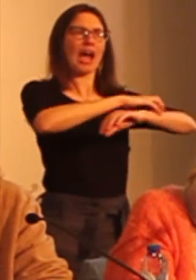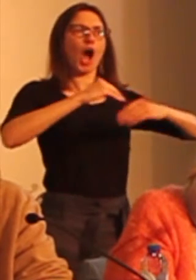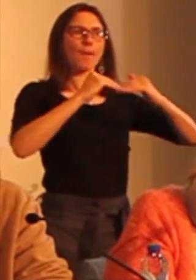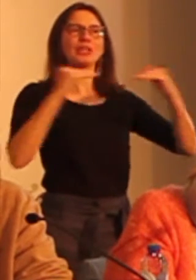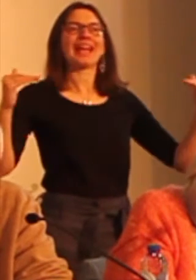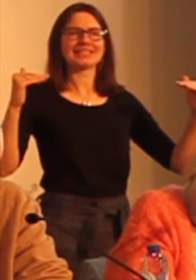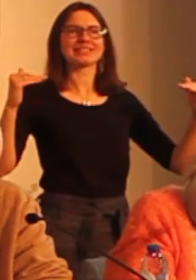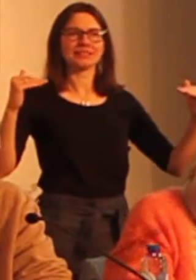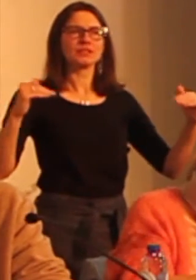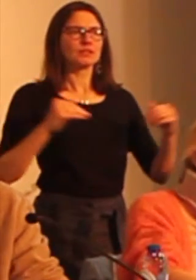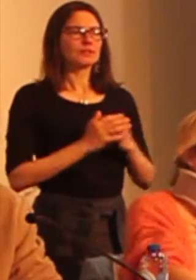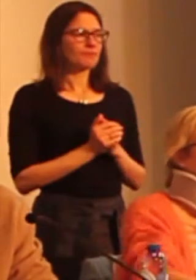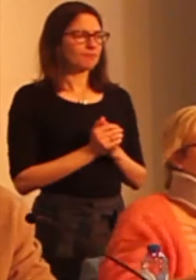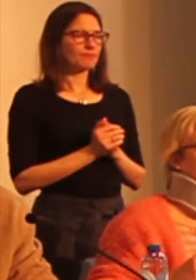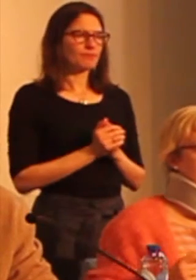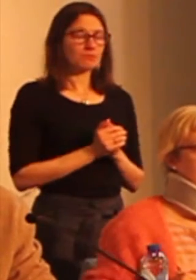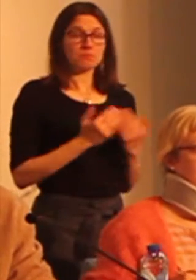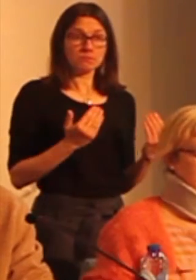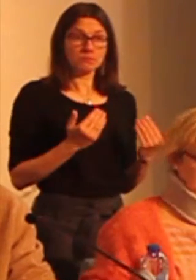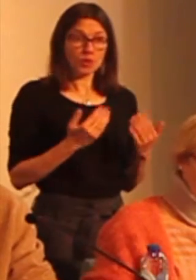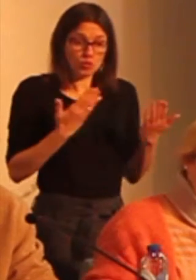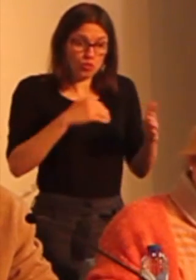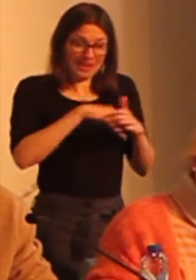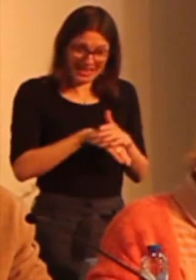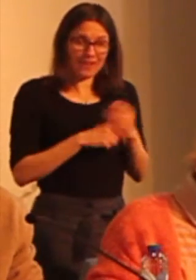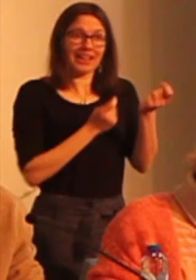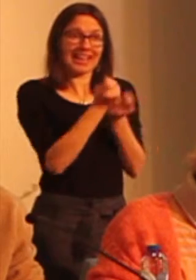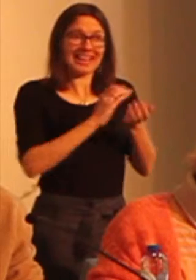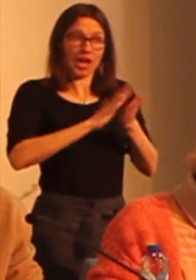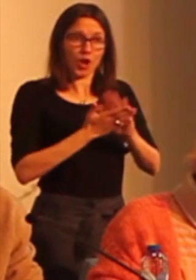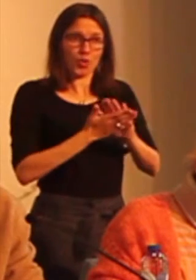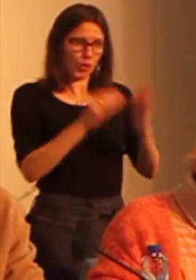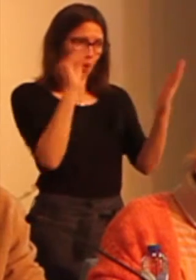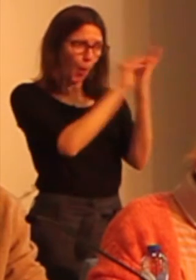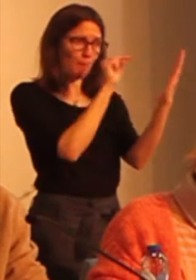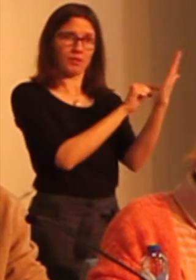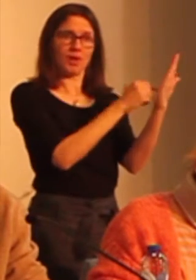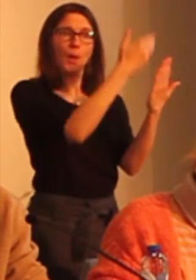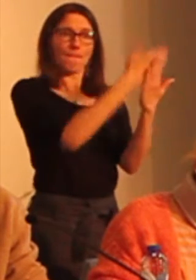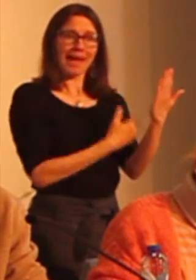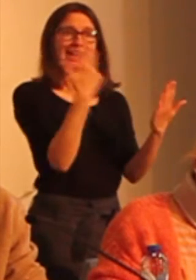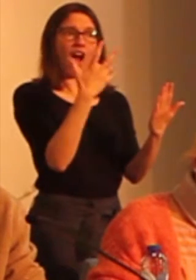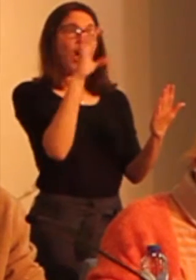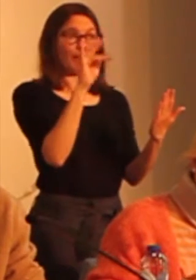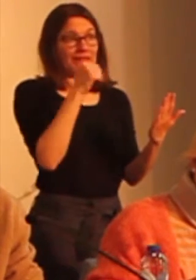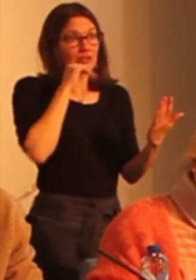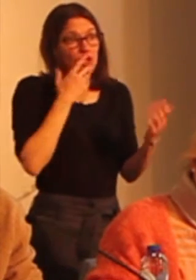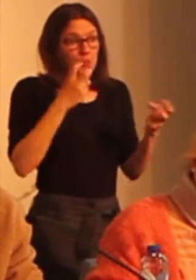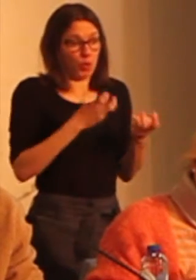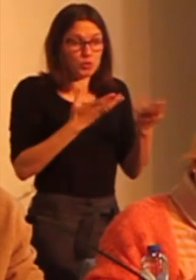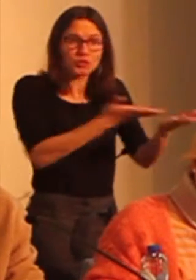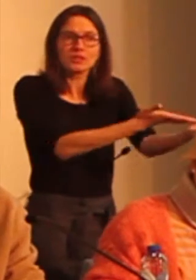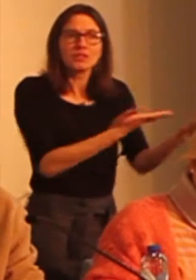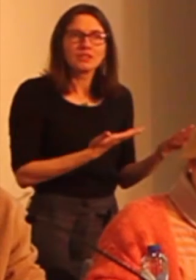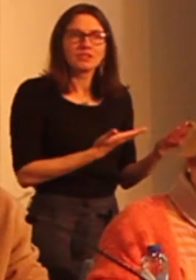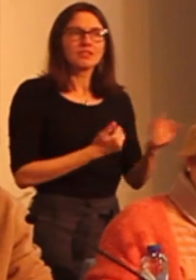heel radicaal klinken, maar dat staat in het regeerakkoord van de huidige regering. Pagina 48, voor degenen die het willen opzoeken.